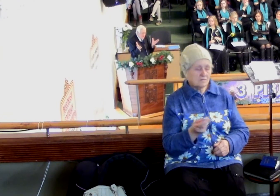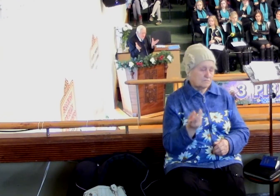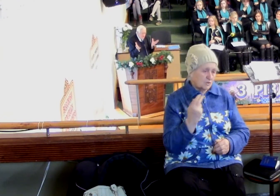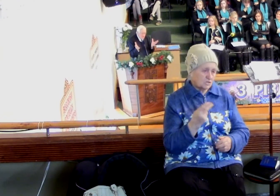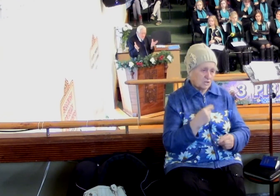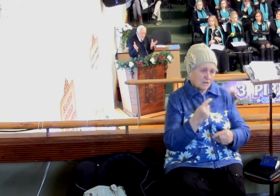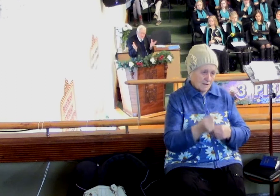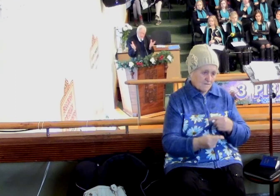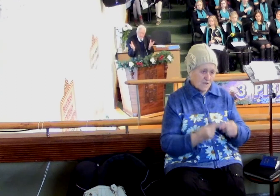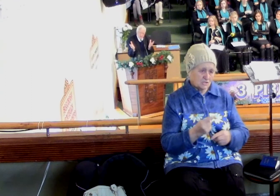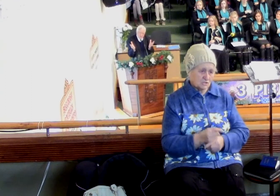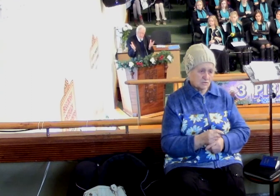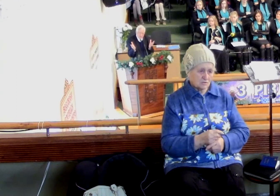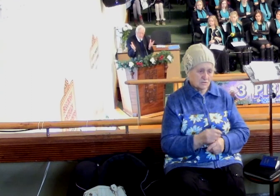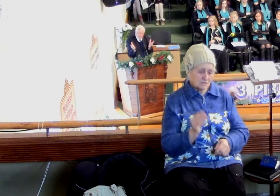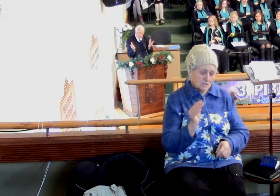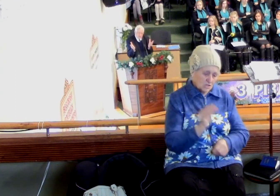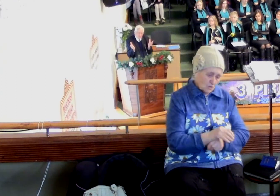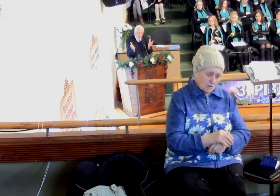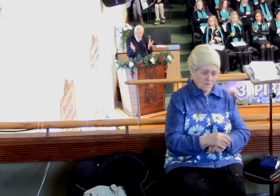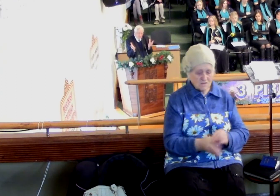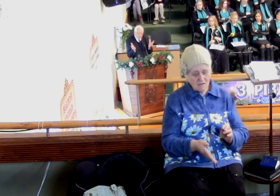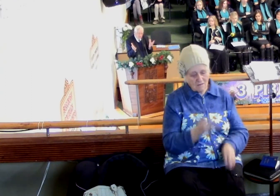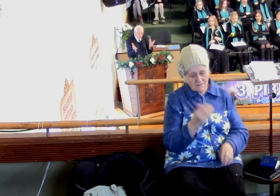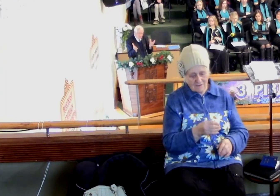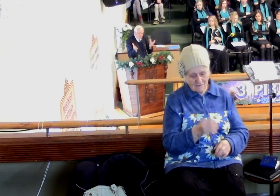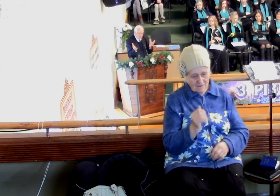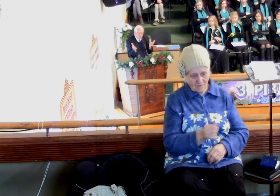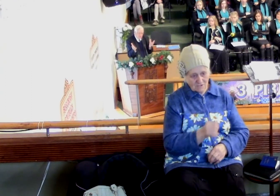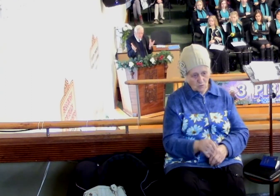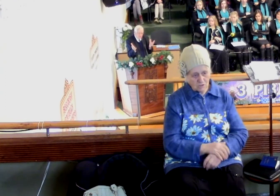да? Так Экклезиаст писал,